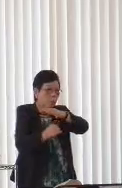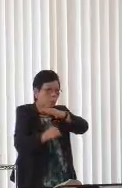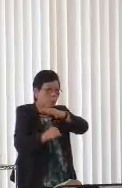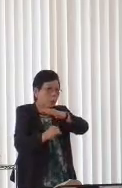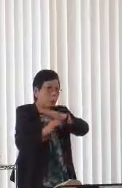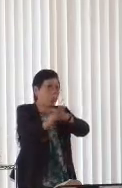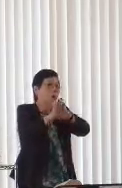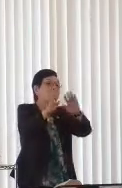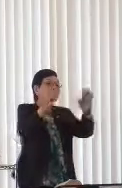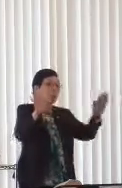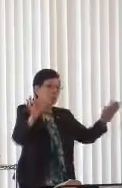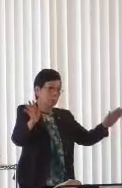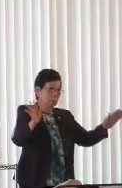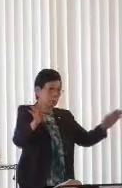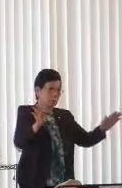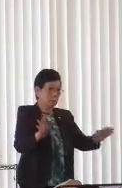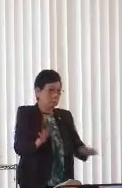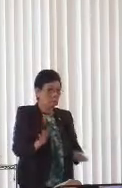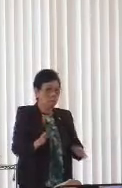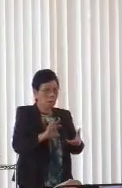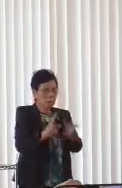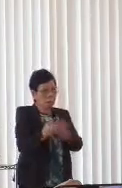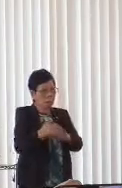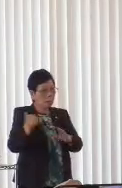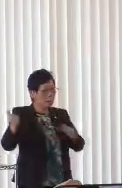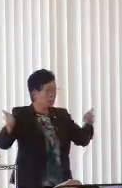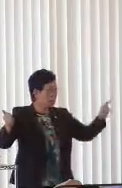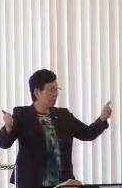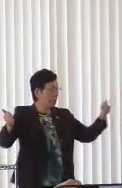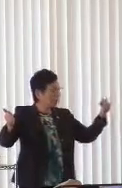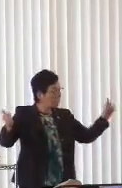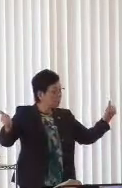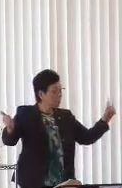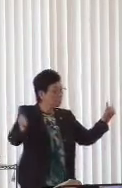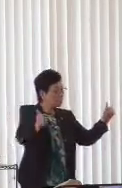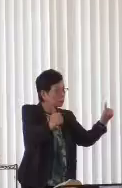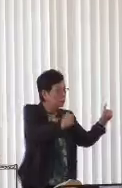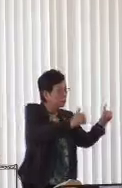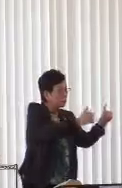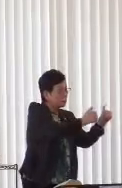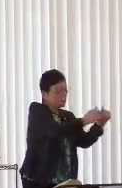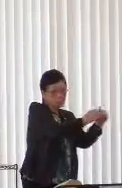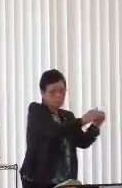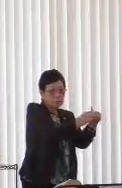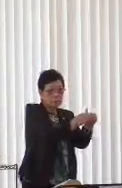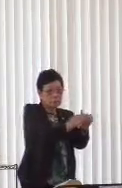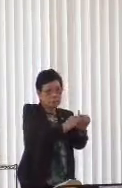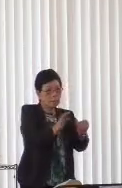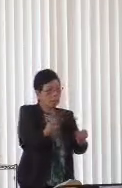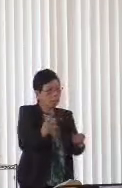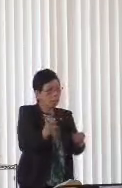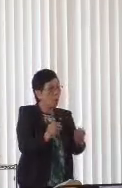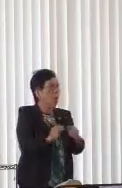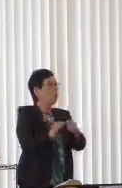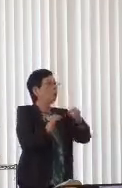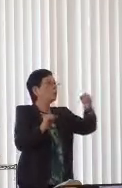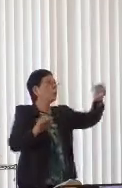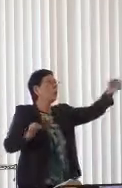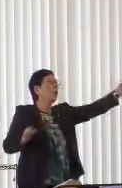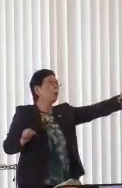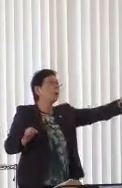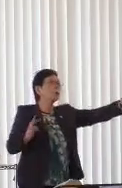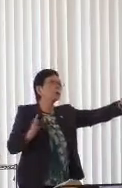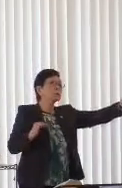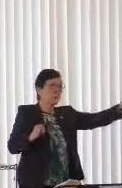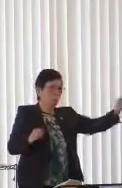が花嫁を迎えに行って帰ってくるんですけども、三軒先ならね、間違いなく 分かりますが、ちょっと遠かったらいつ帰ってくるか